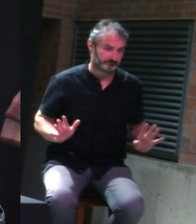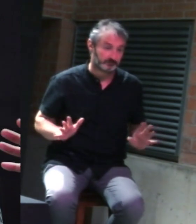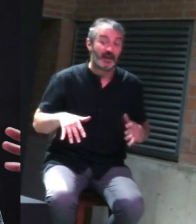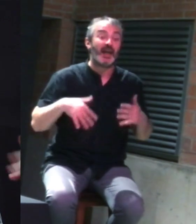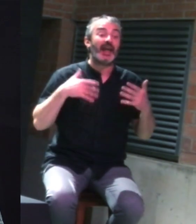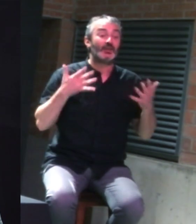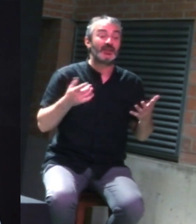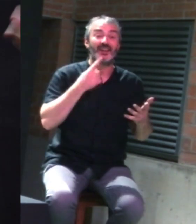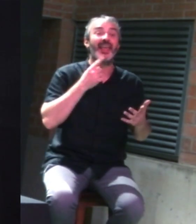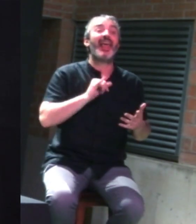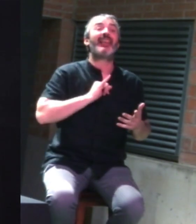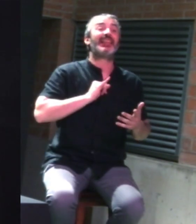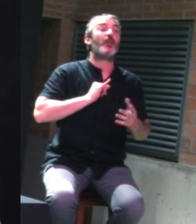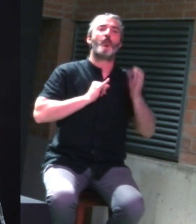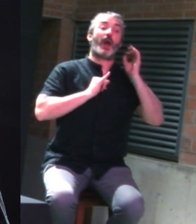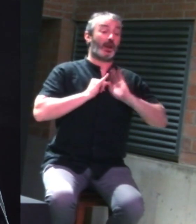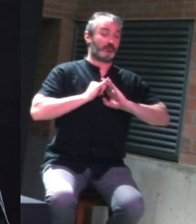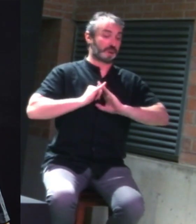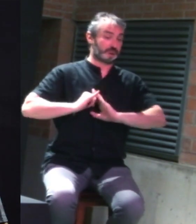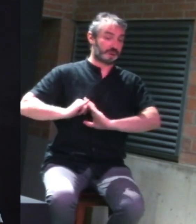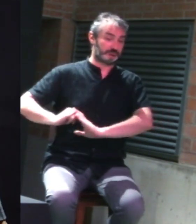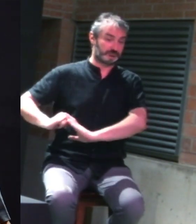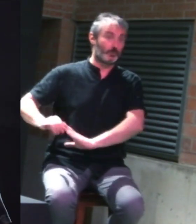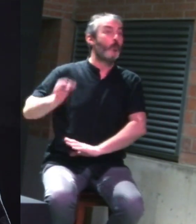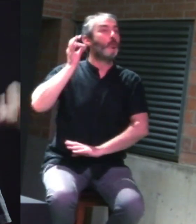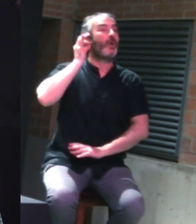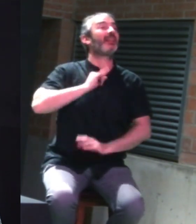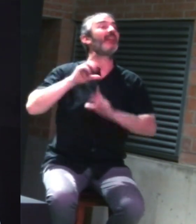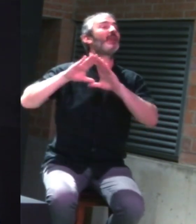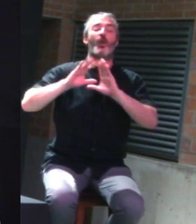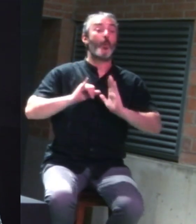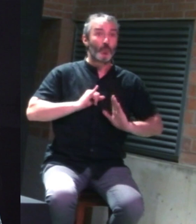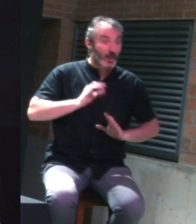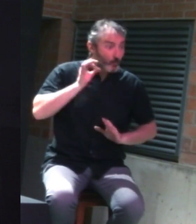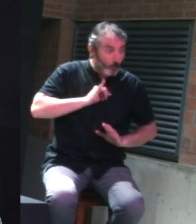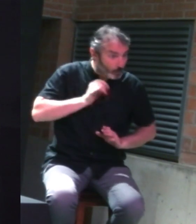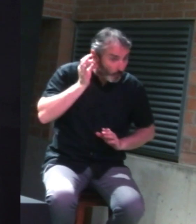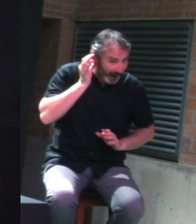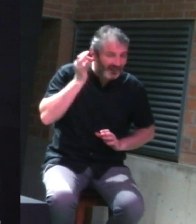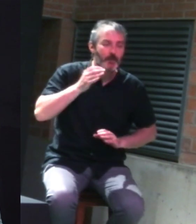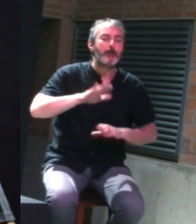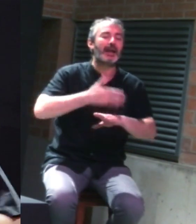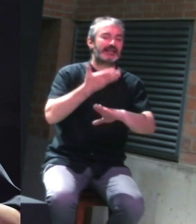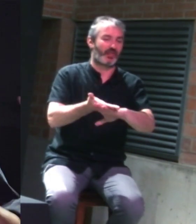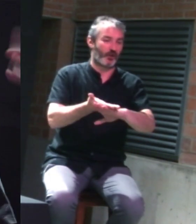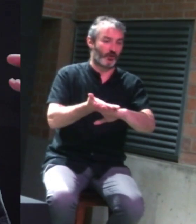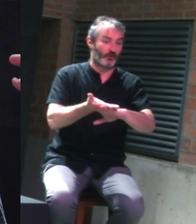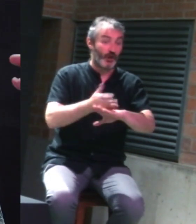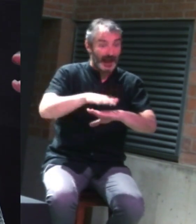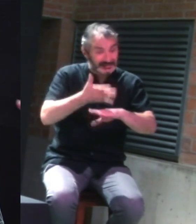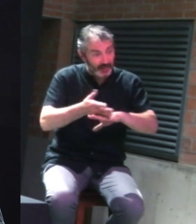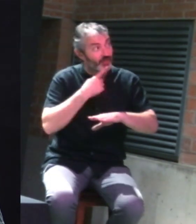Partiendo de esto, la identidad no podía pensarse, la identidad femenina no podía pensarse fuera del matrimonio y, por tanto, dentro